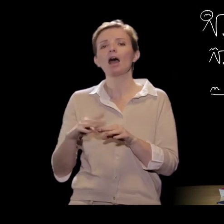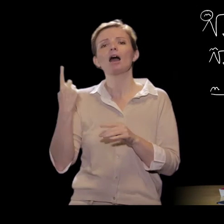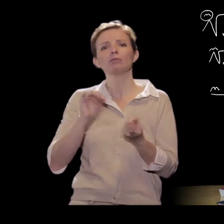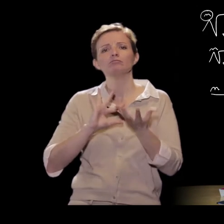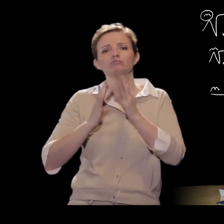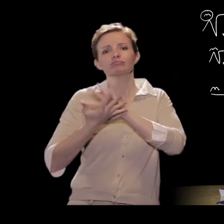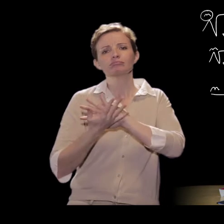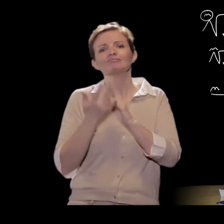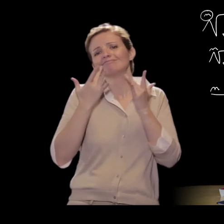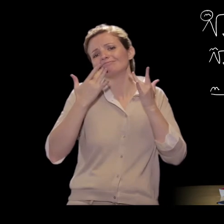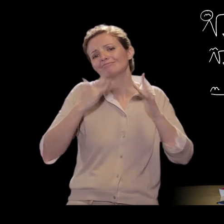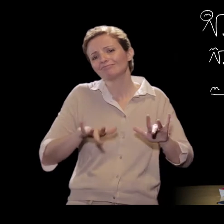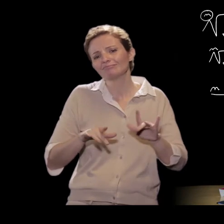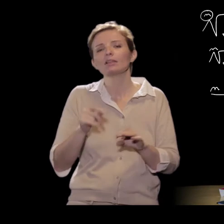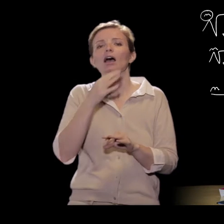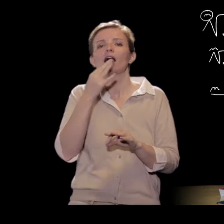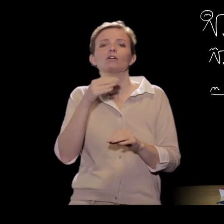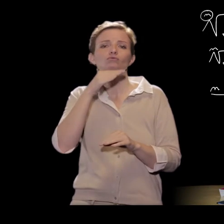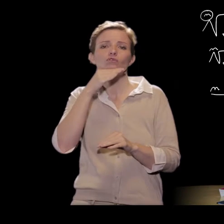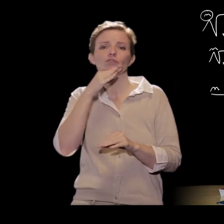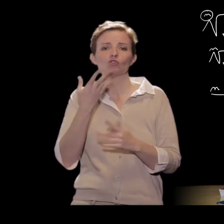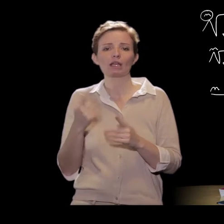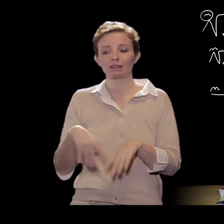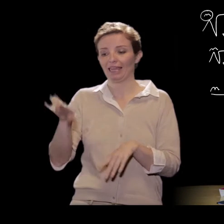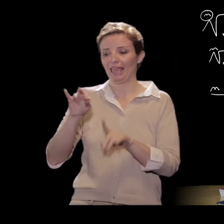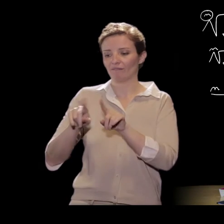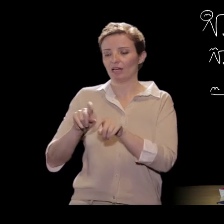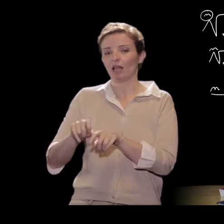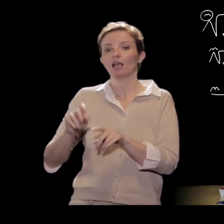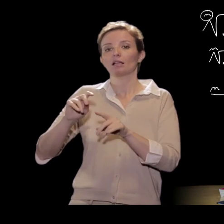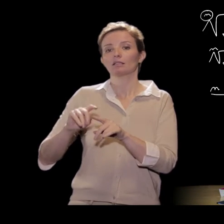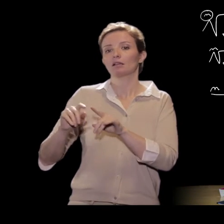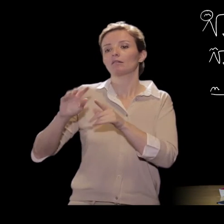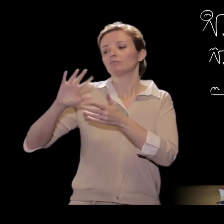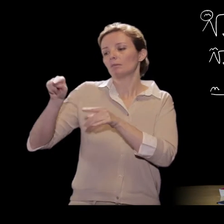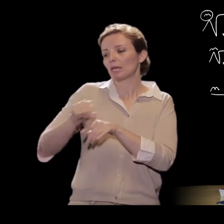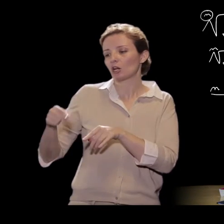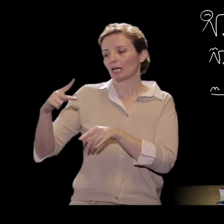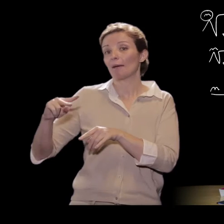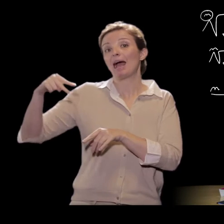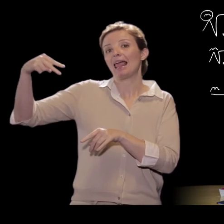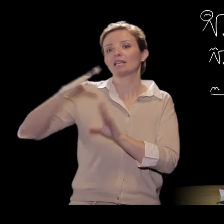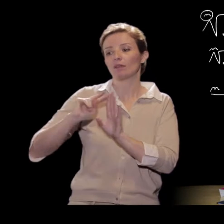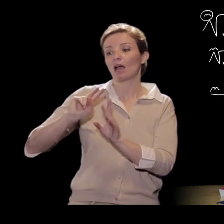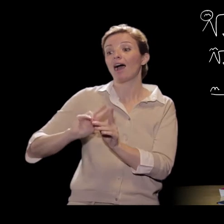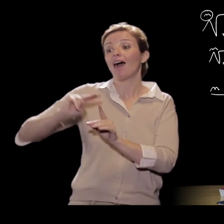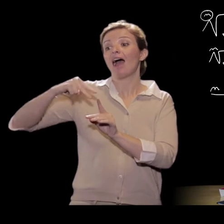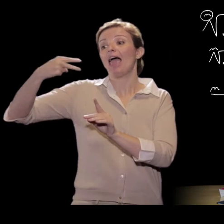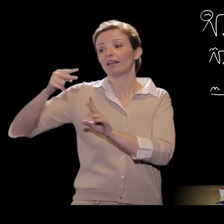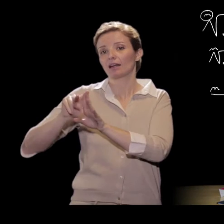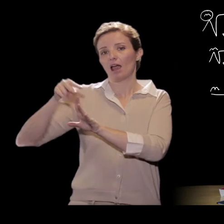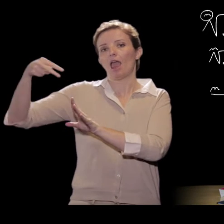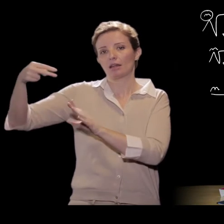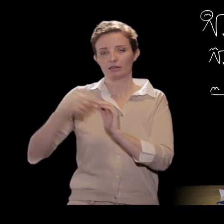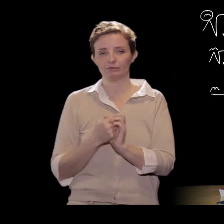semplicemente andando a elevare alla n primo e secondo membro quindi risolvendo questa equazione questa disequazione